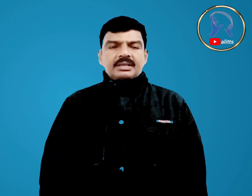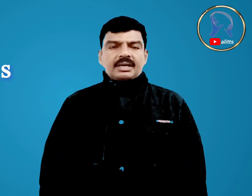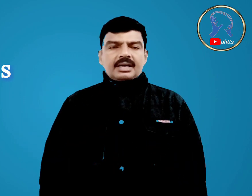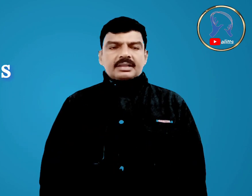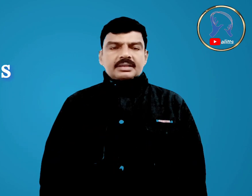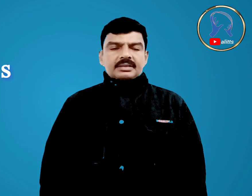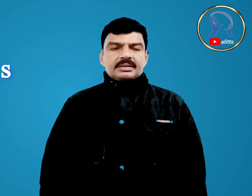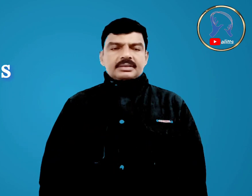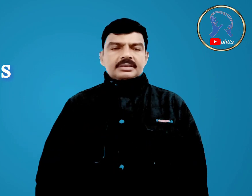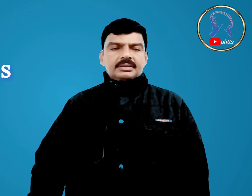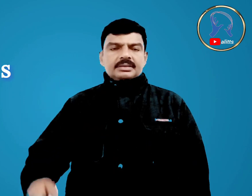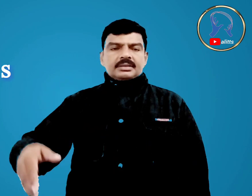मादनियात